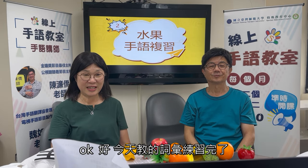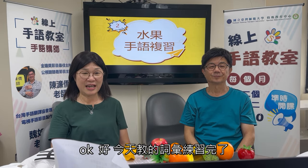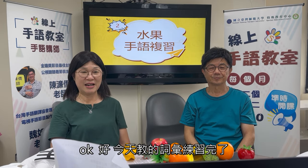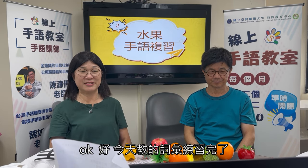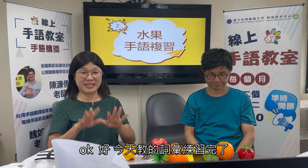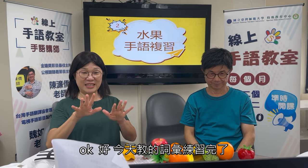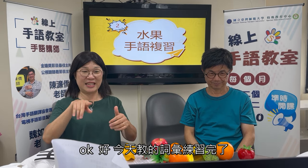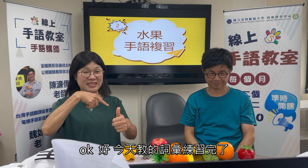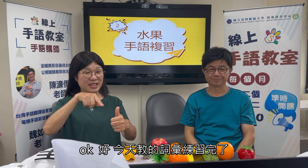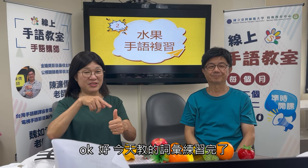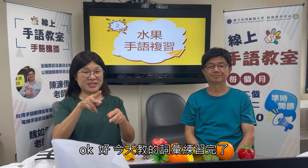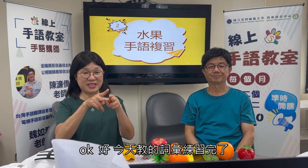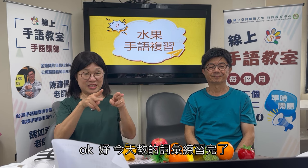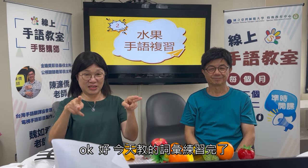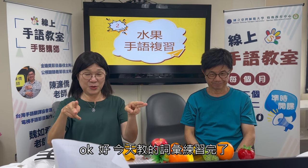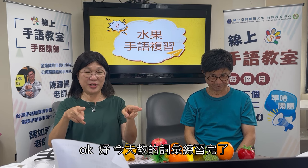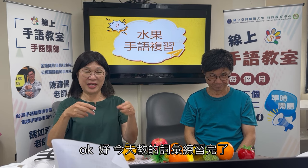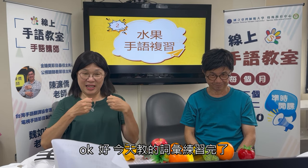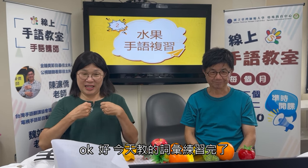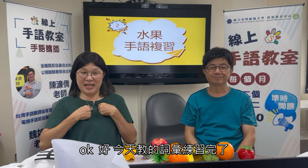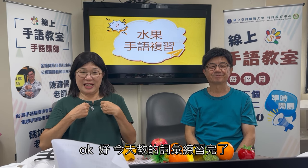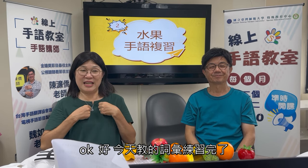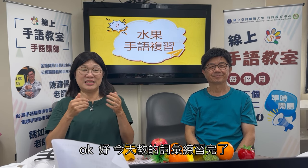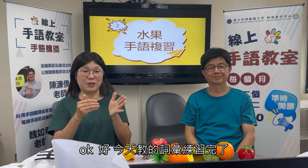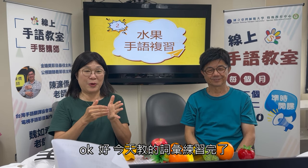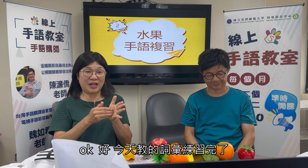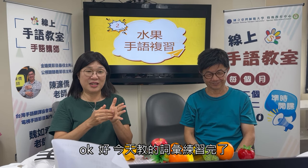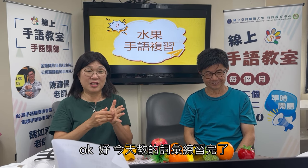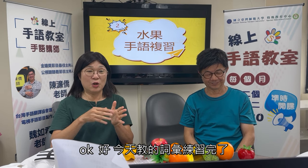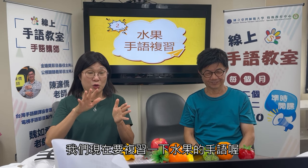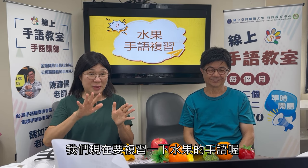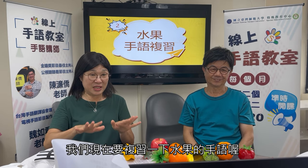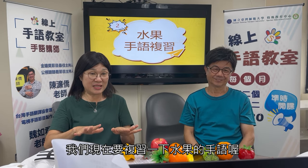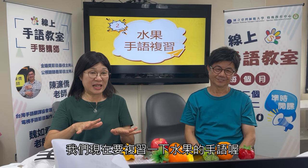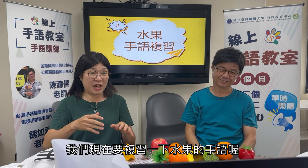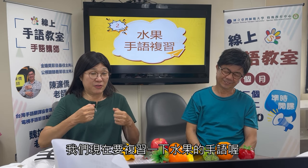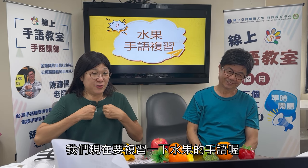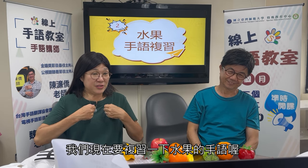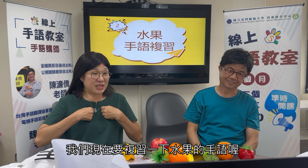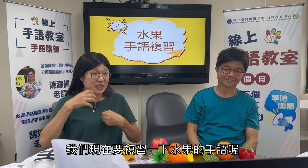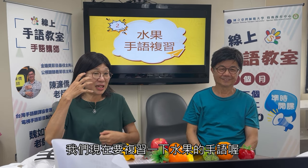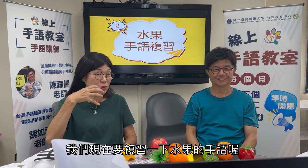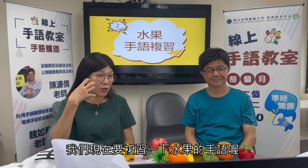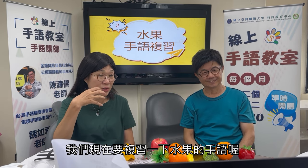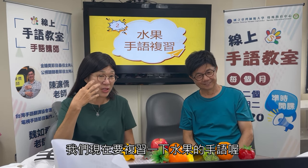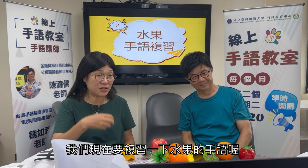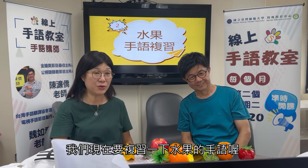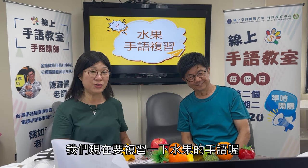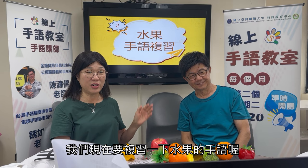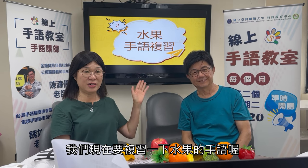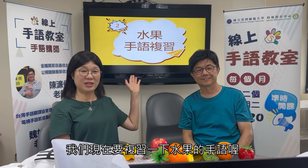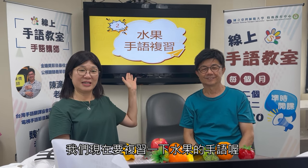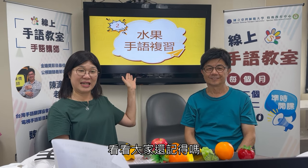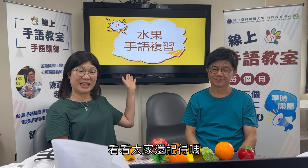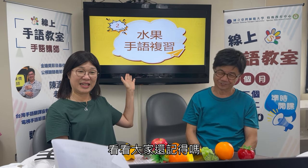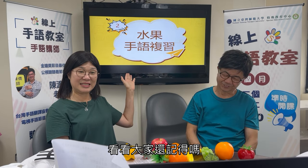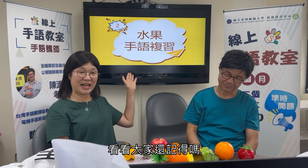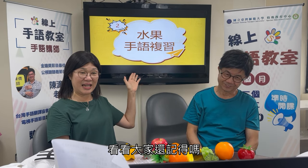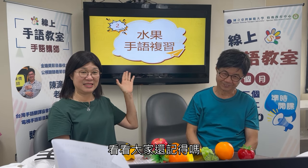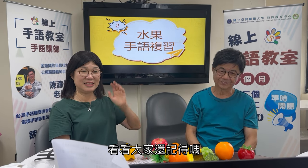好，今天教的词汇练习完了，我们现在要复习一下水果的手语哦，看看大家还记得